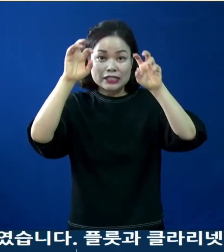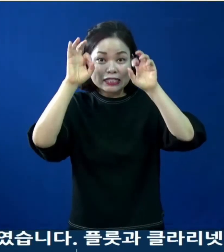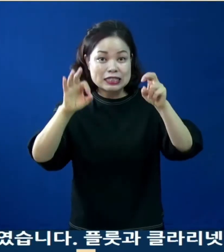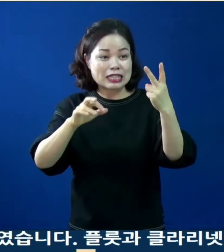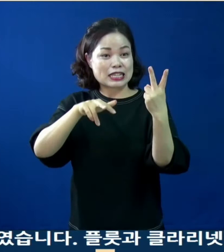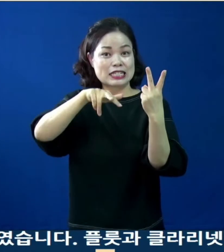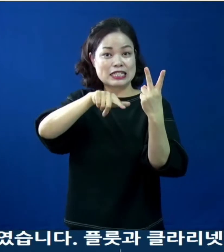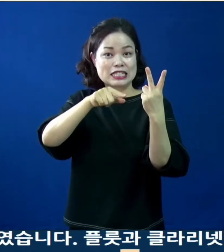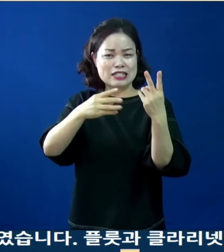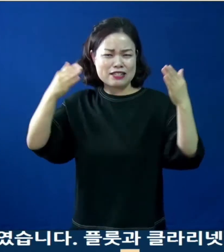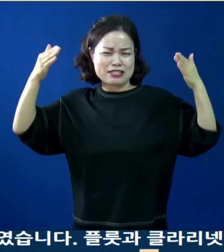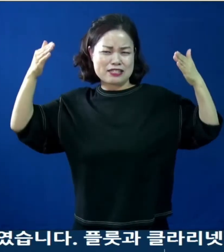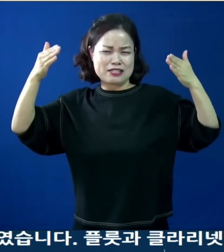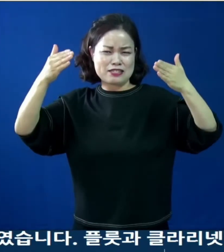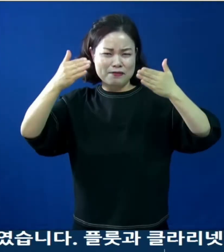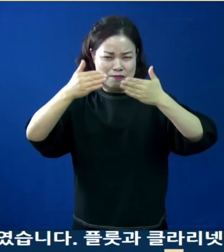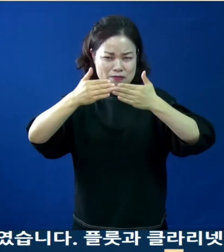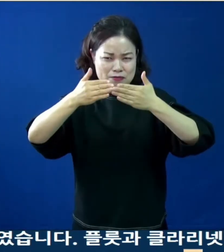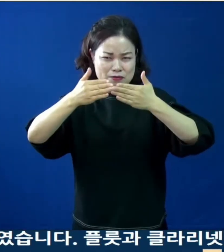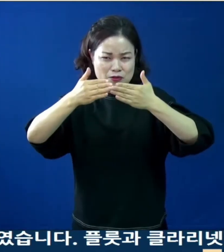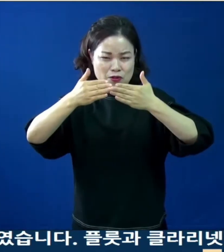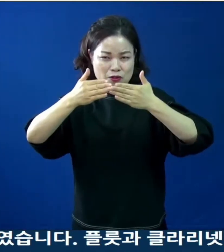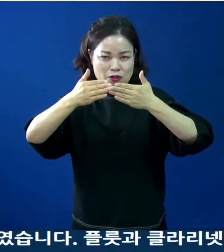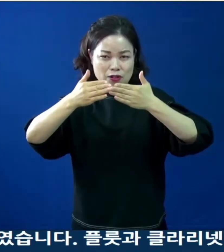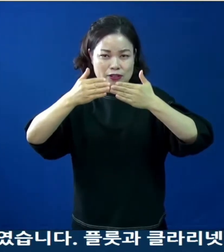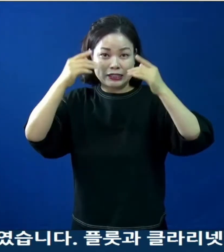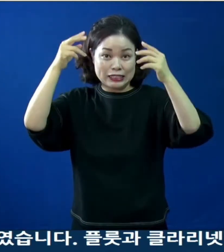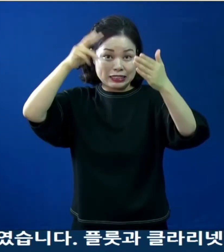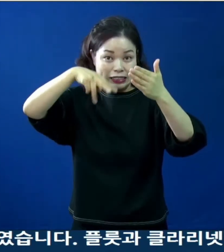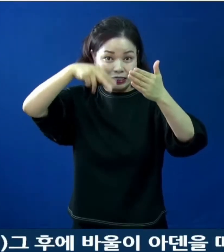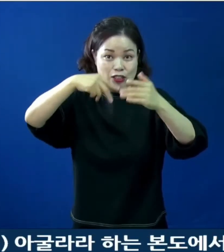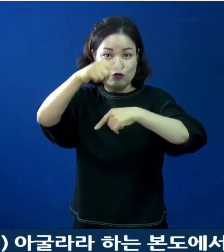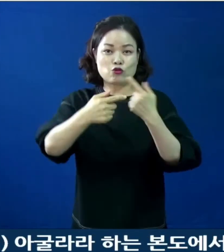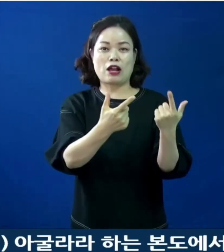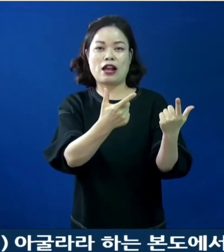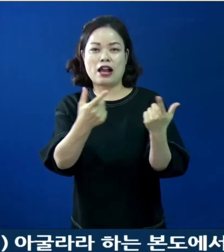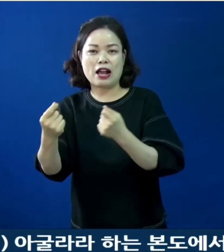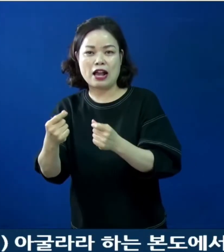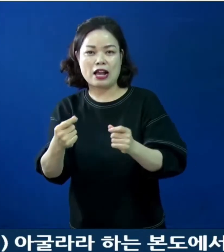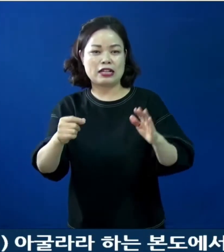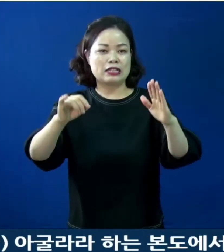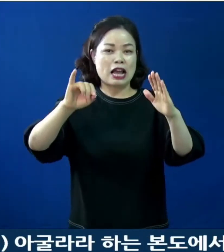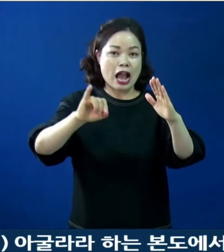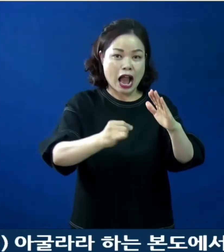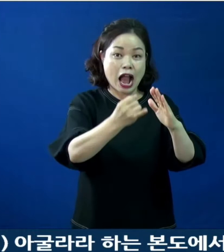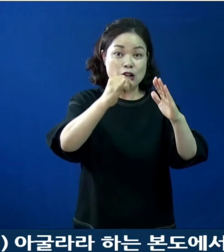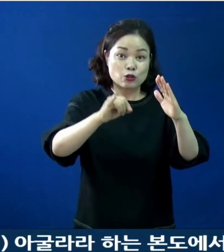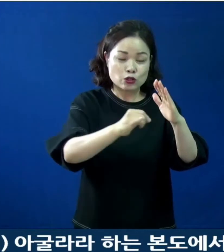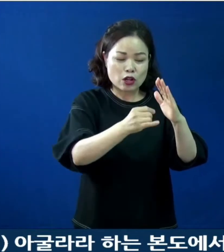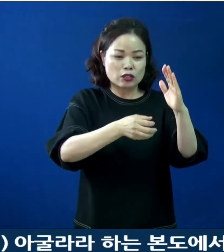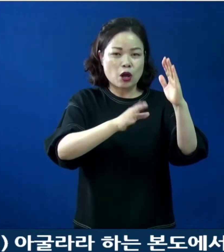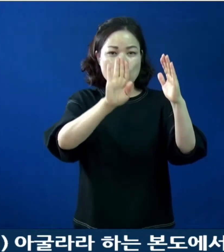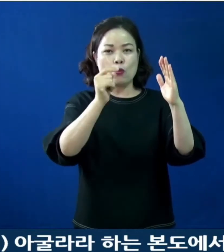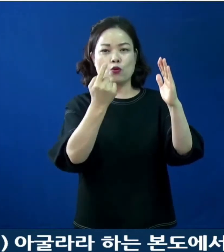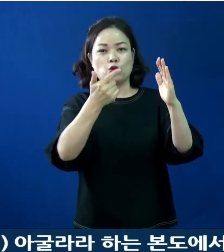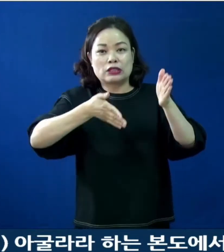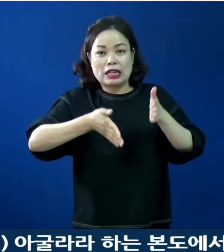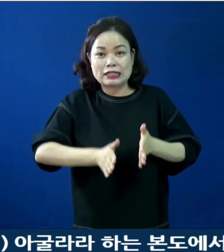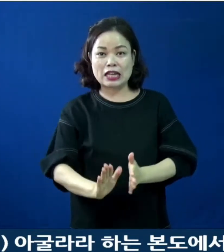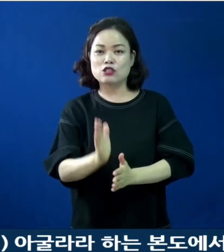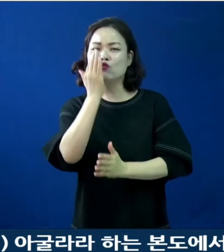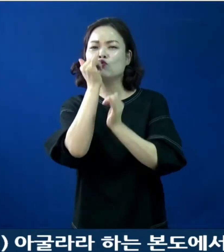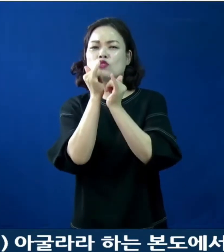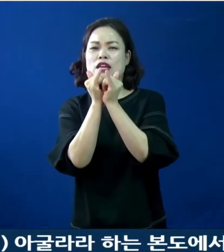조금 집중해서 한번 읽고 내용 파악할 수 있도록 집중해서 읽으십시다. 아굴라라 하는 본도에서 난 유대인